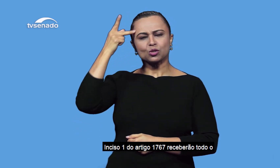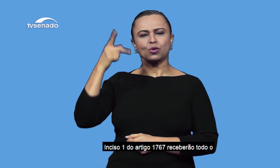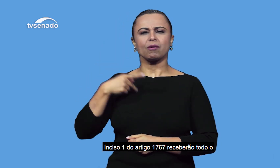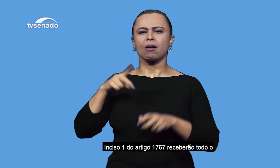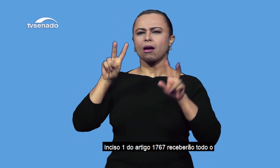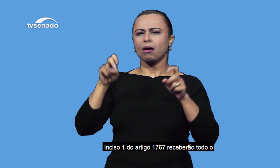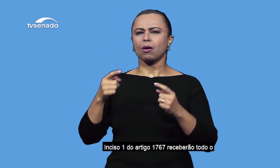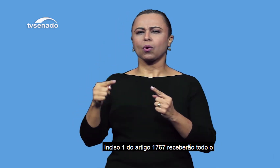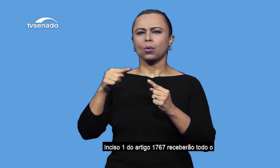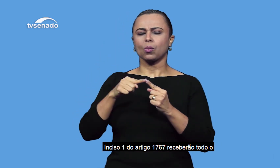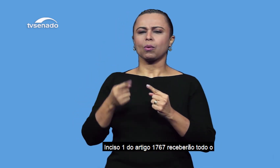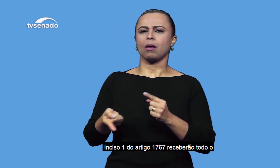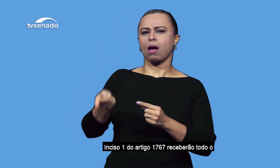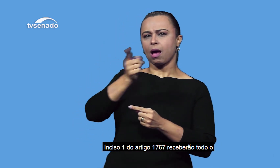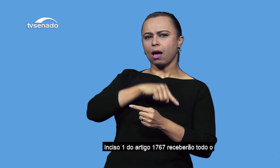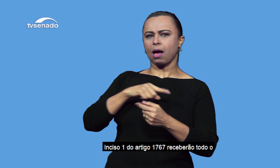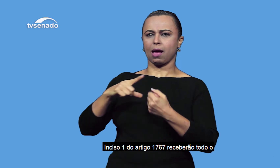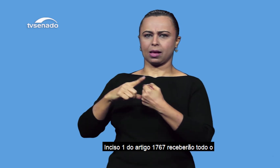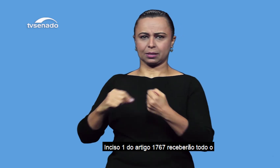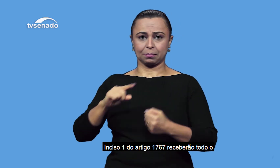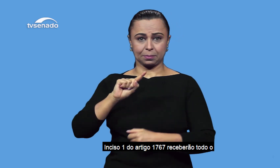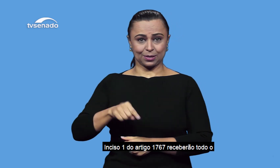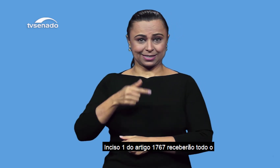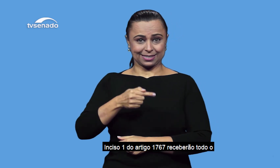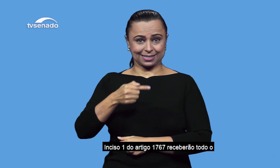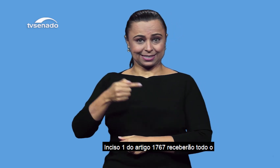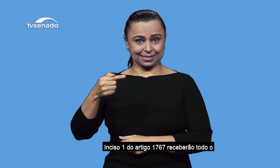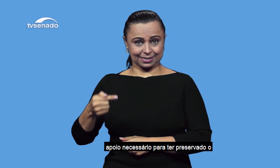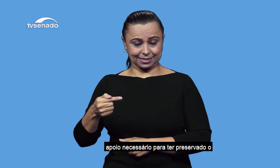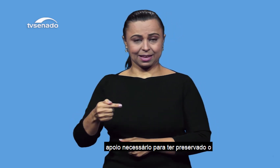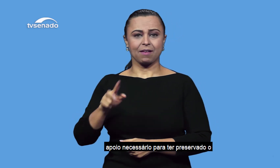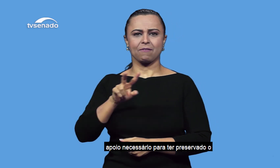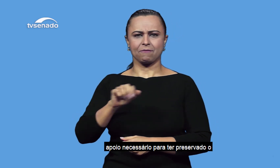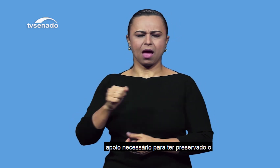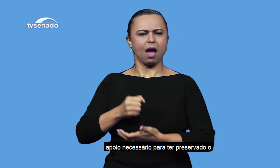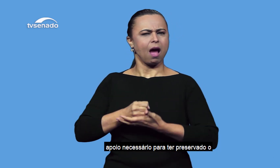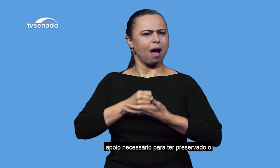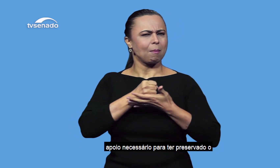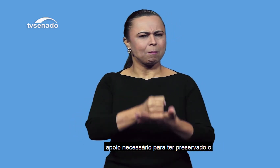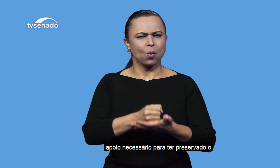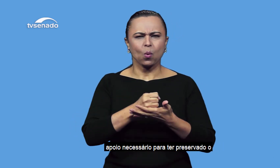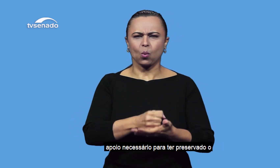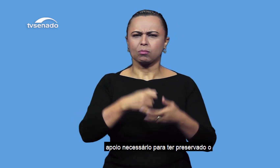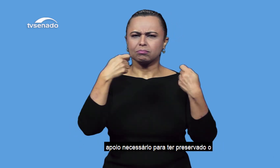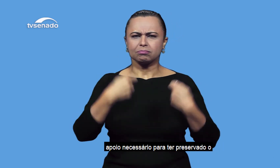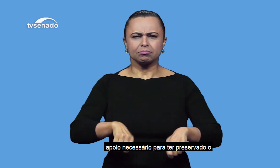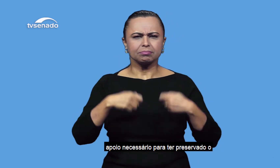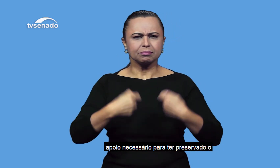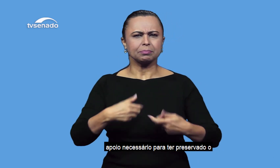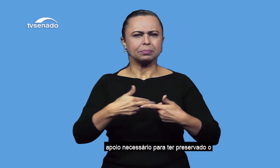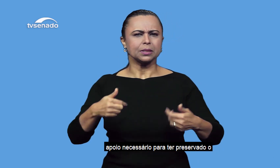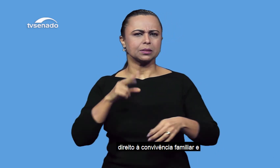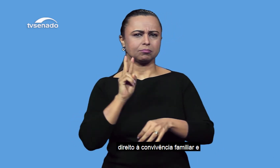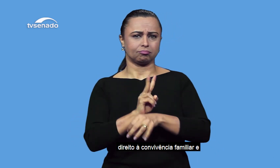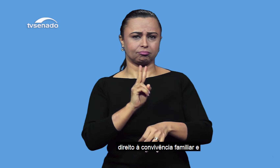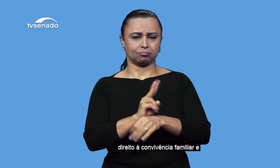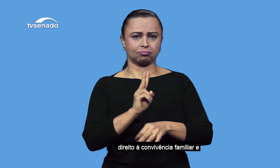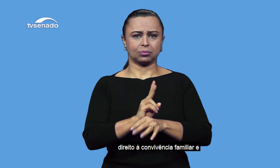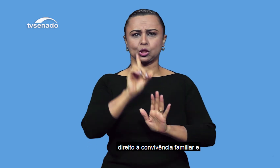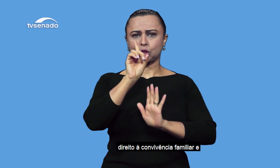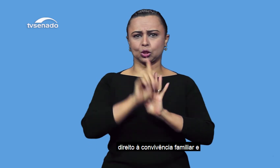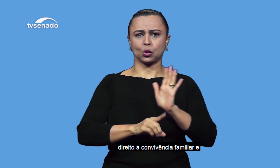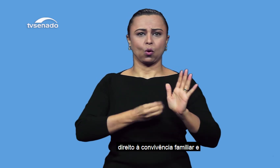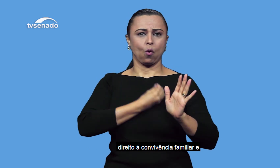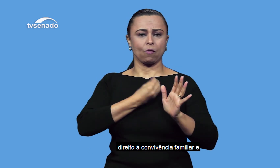artigo 1767 receberão todo o apoio necessário para ter preservado o direito à convivência